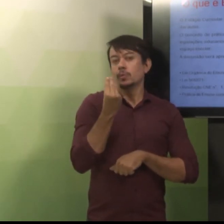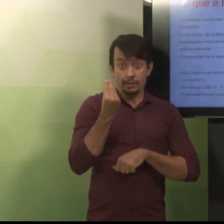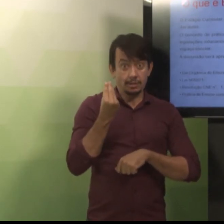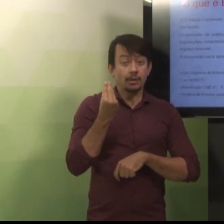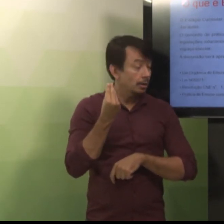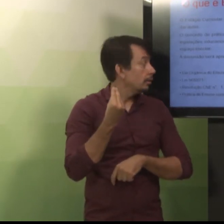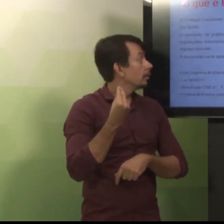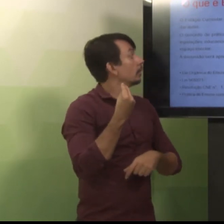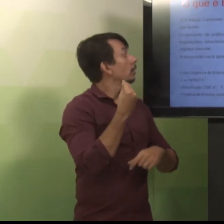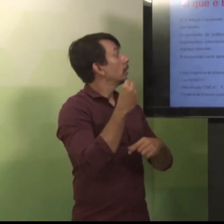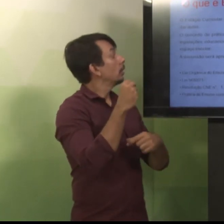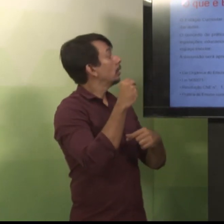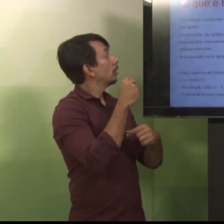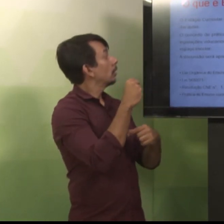é necessária ao profissional.